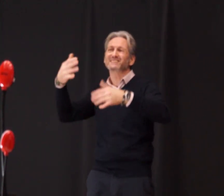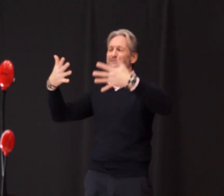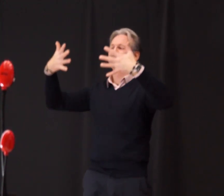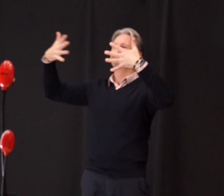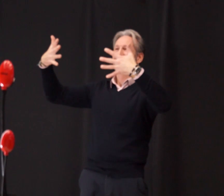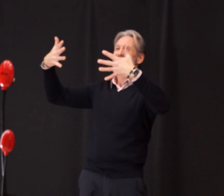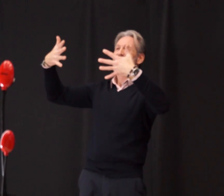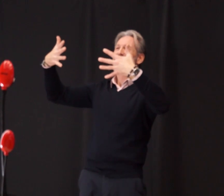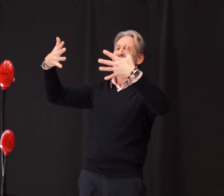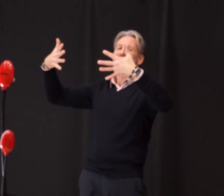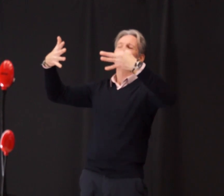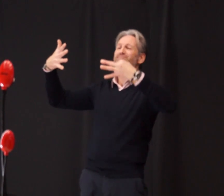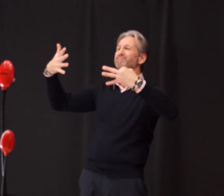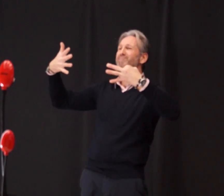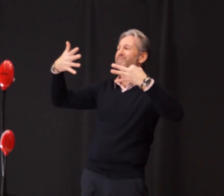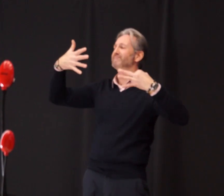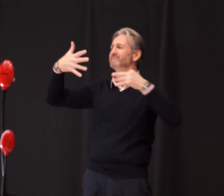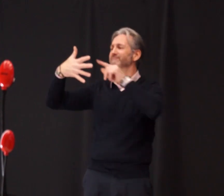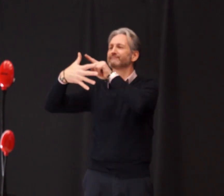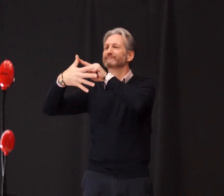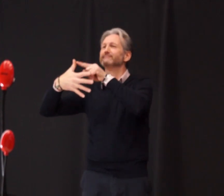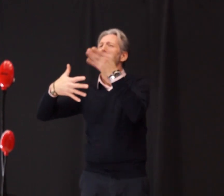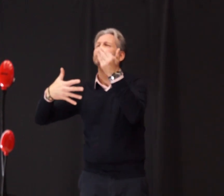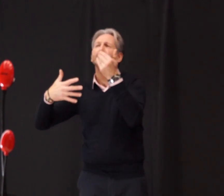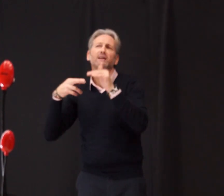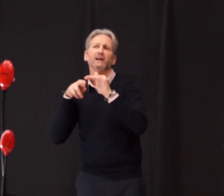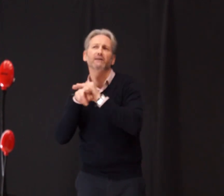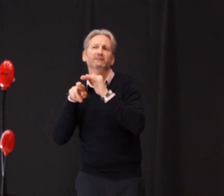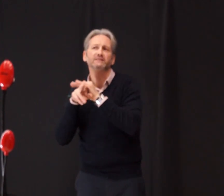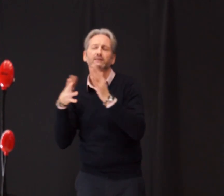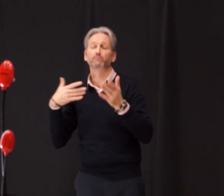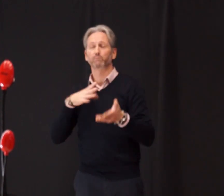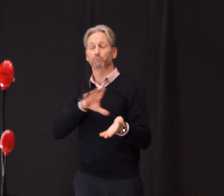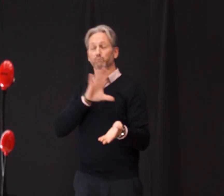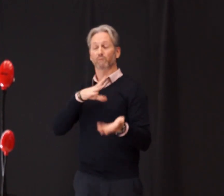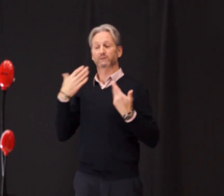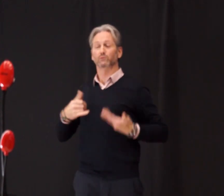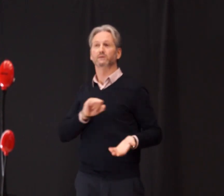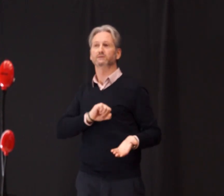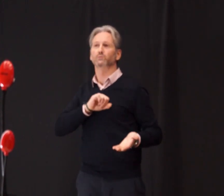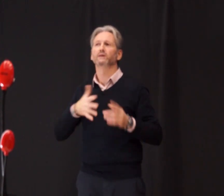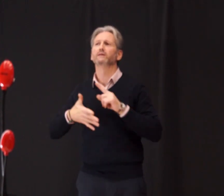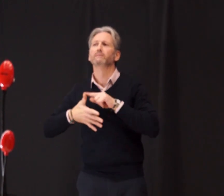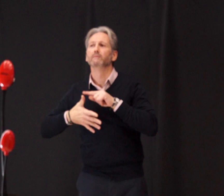expérience de travail, c'est que quand on... Ah, je suis professeur.